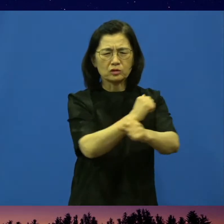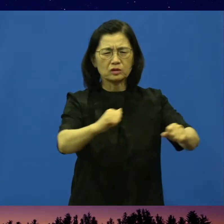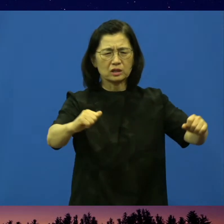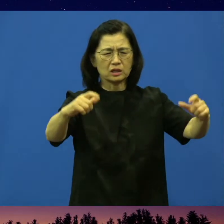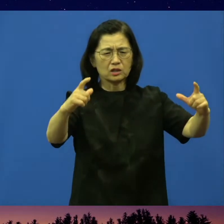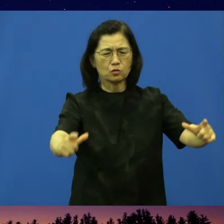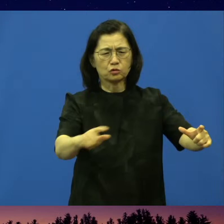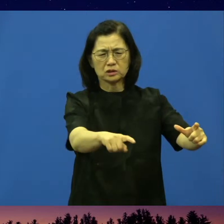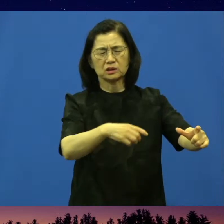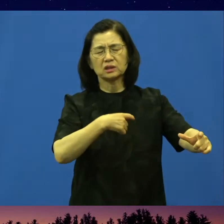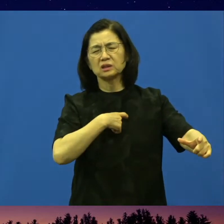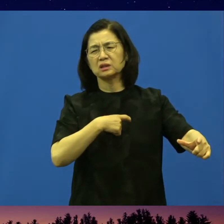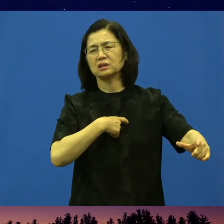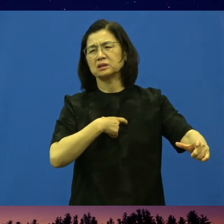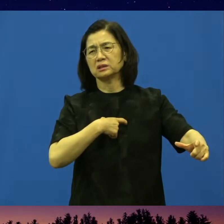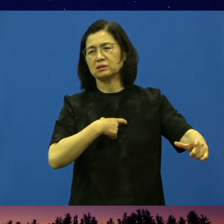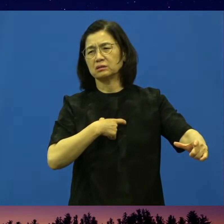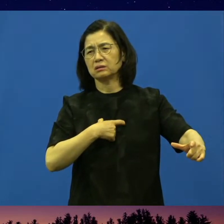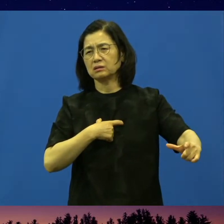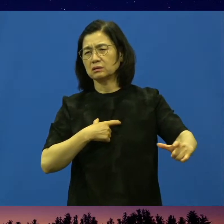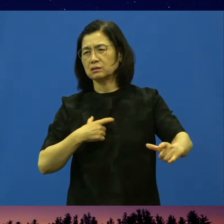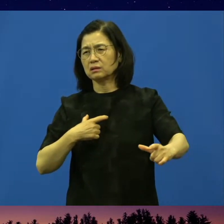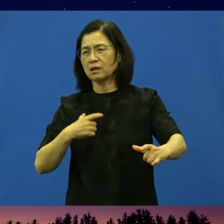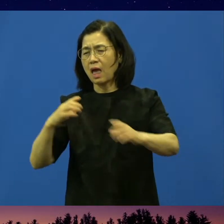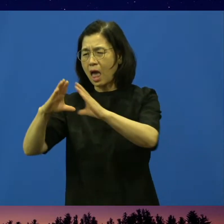애굽이 좋았으라기보다 광야가 싫어.